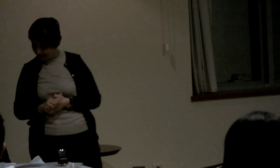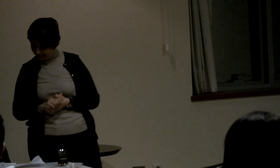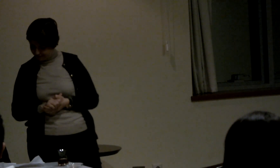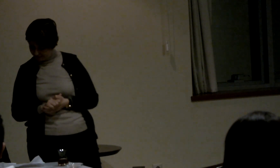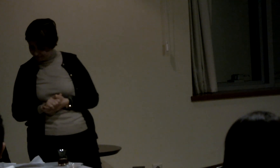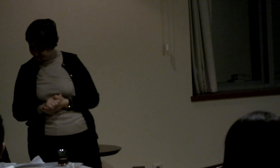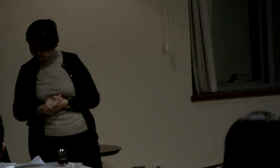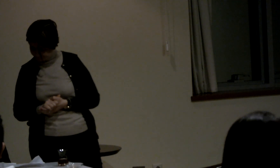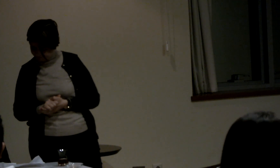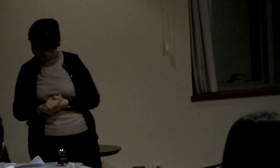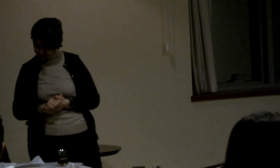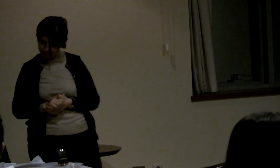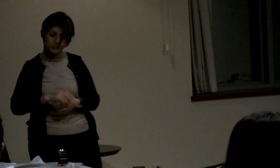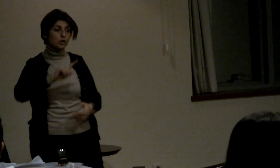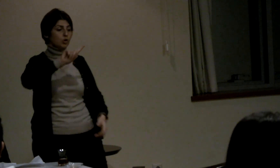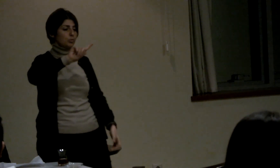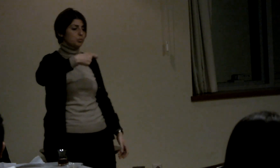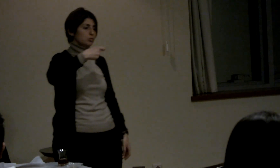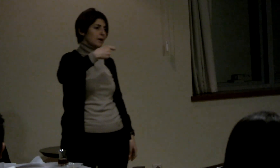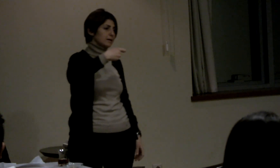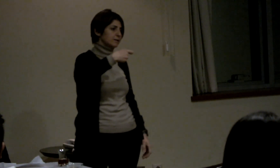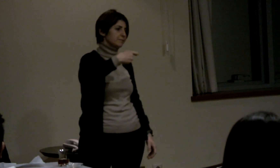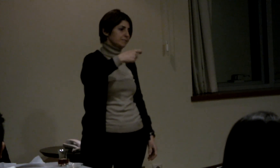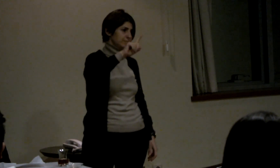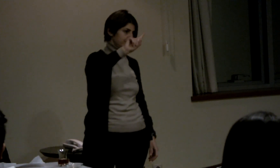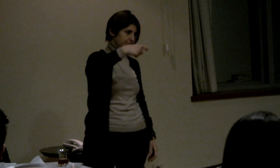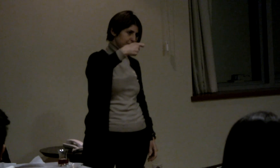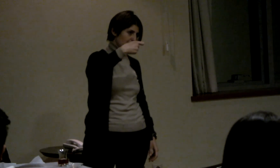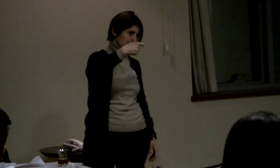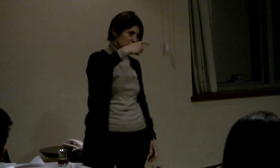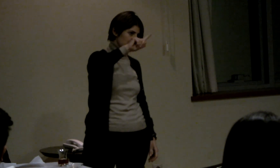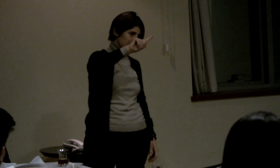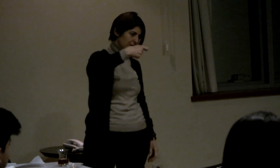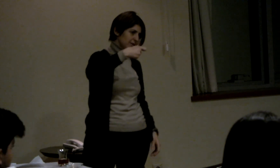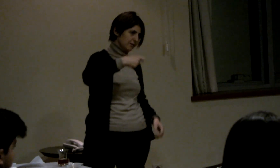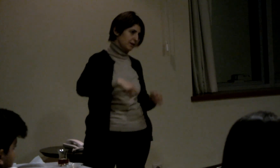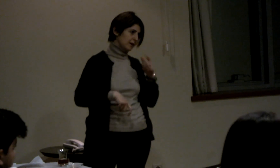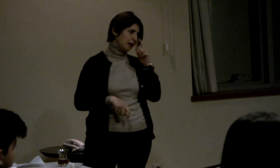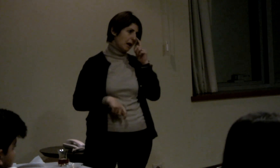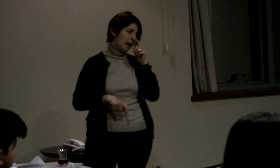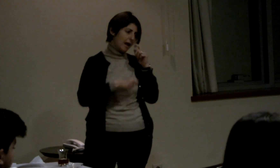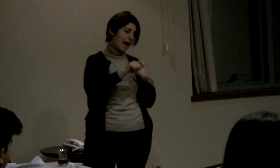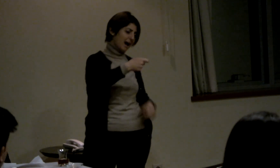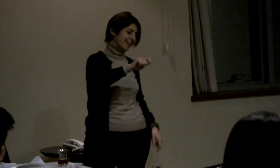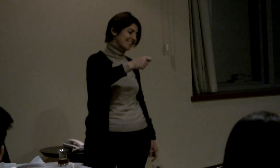Evet, bulmak neydi? Bulamamış. Bulmak. Kanca. Anahtar. Anahtar.